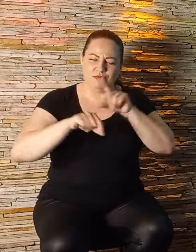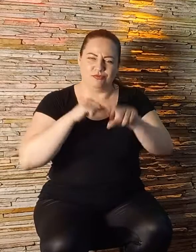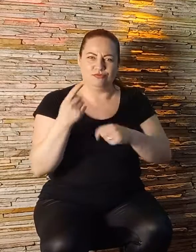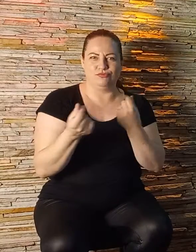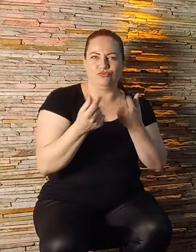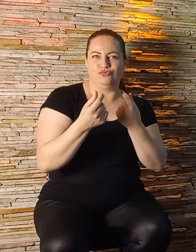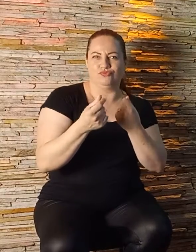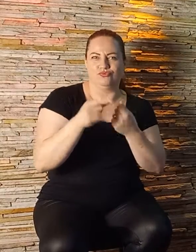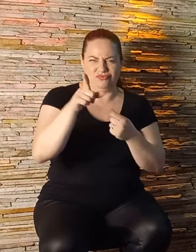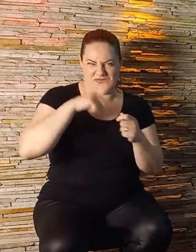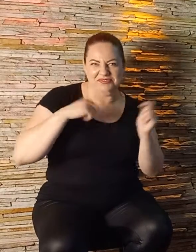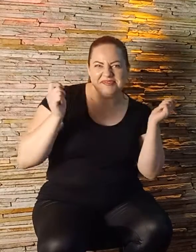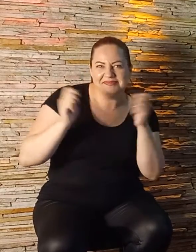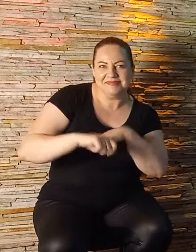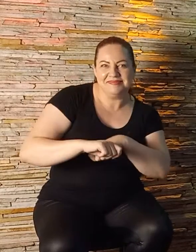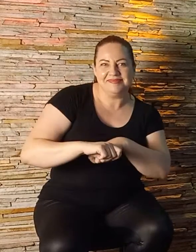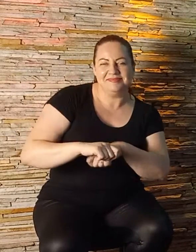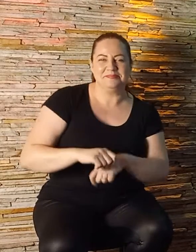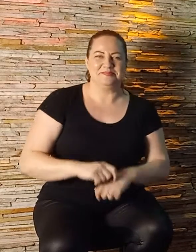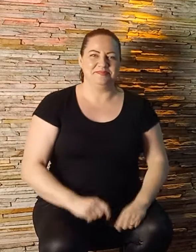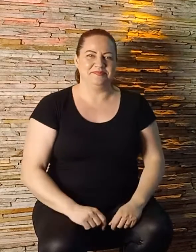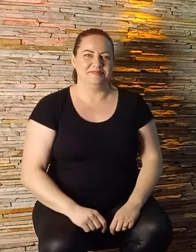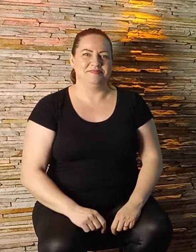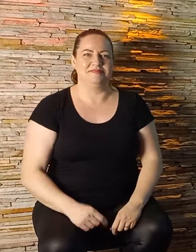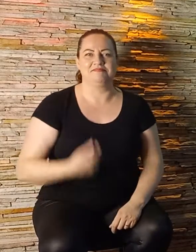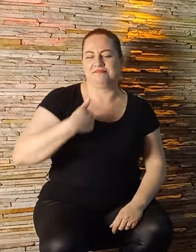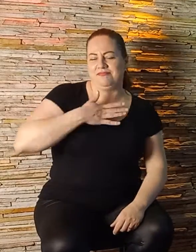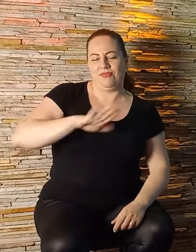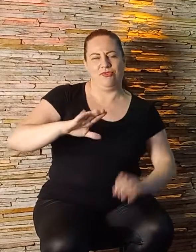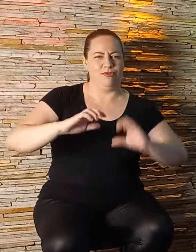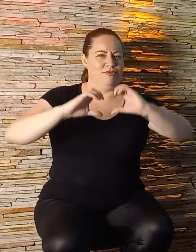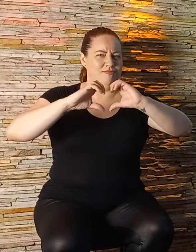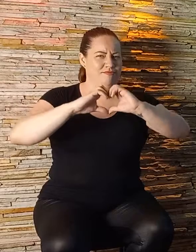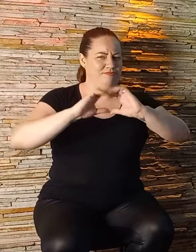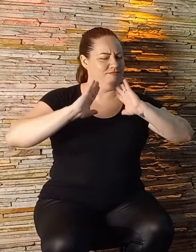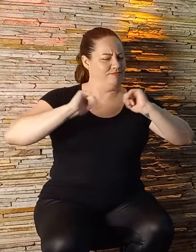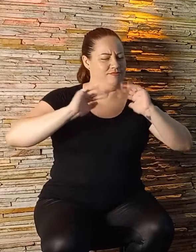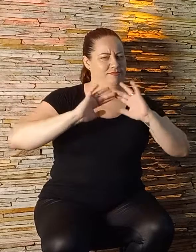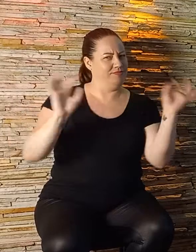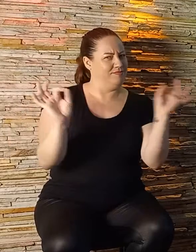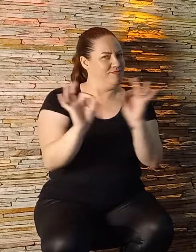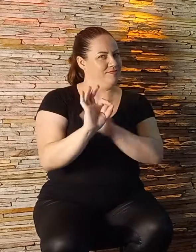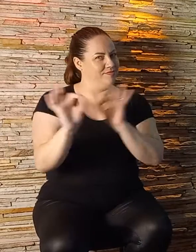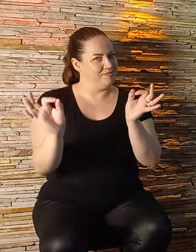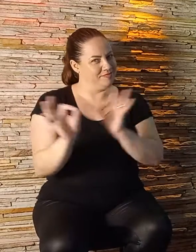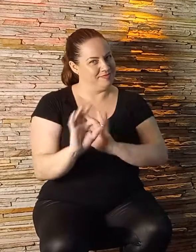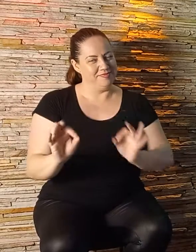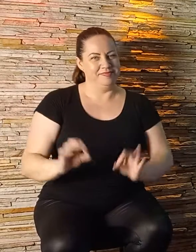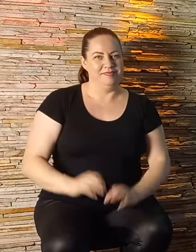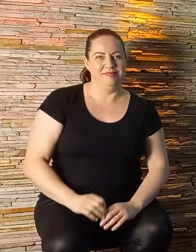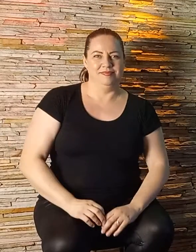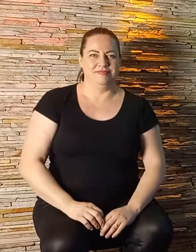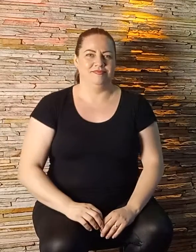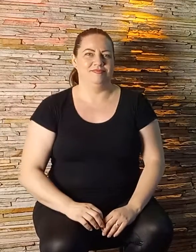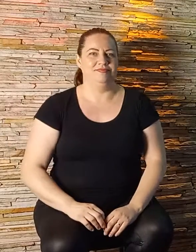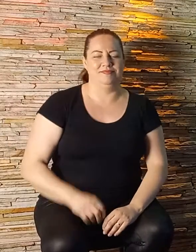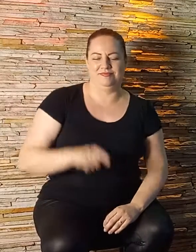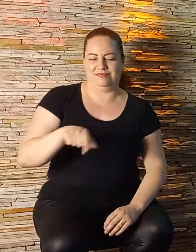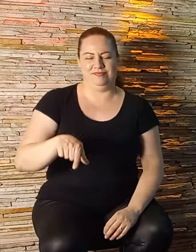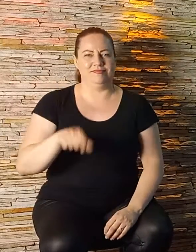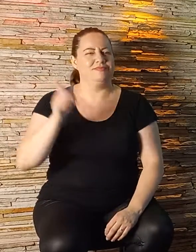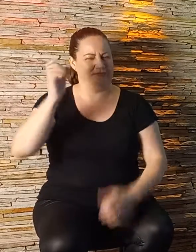prefiro que você tem cacife Não quero lhe ver se não existe você